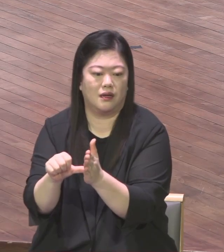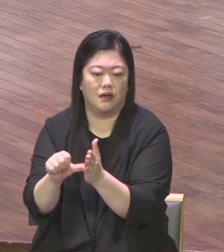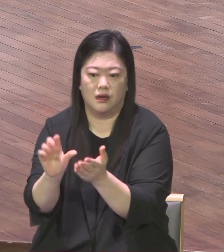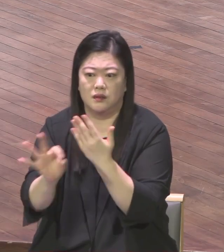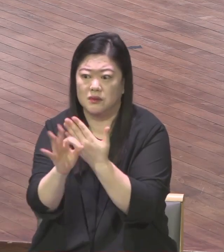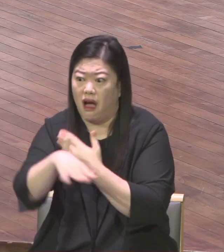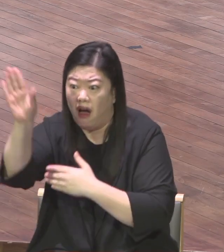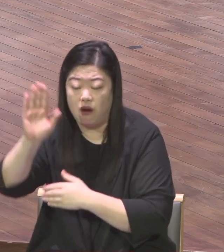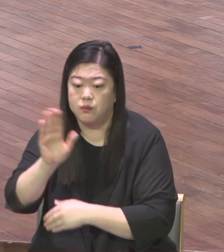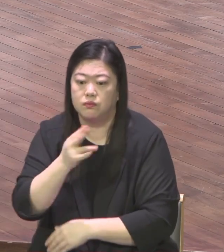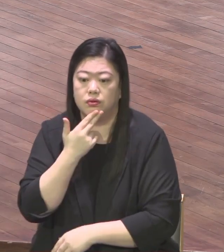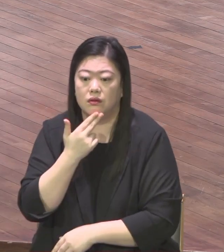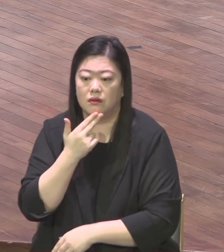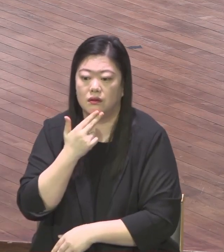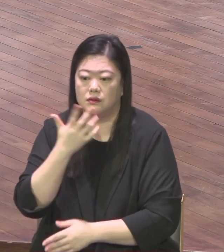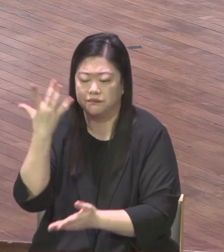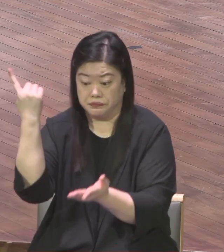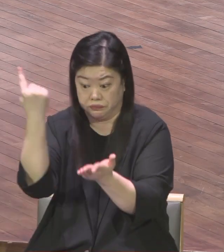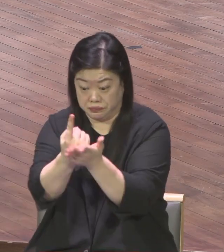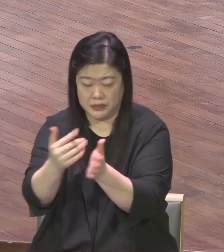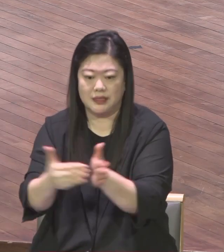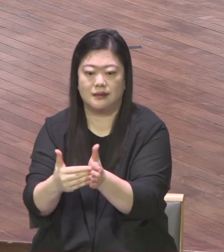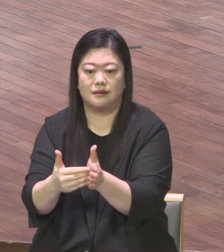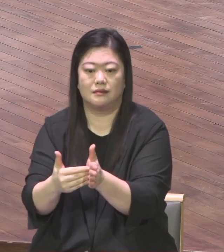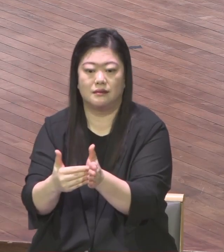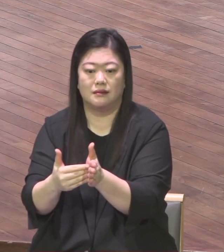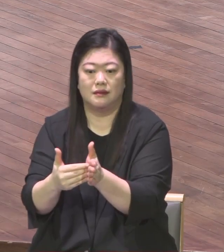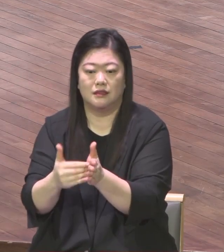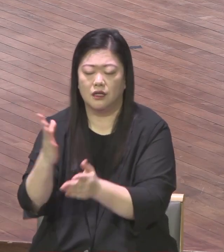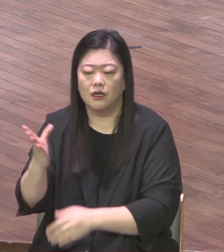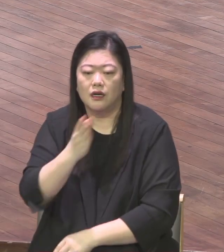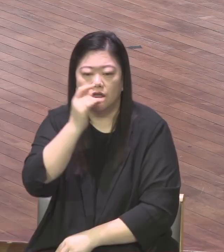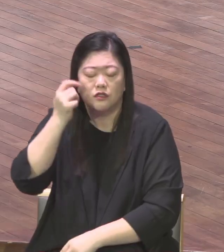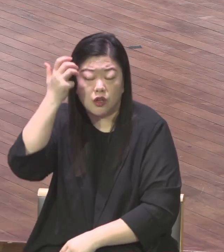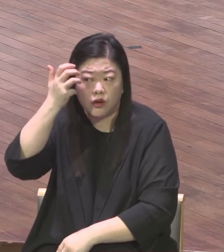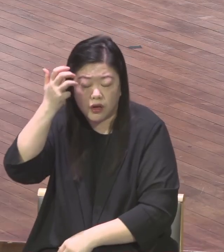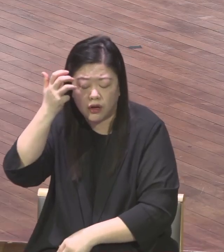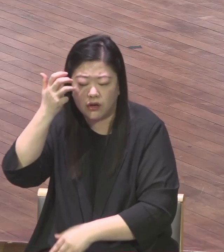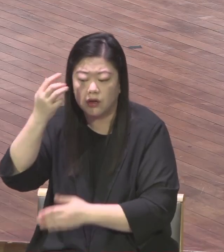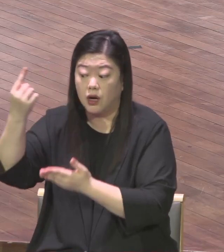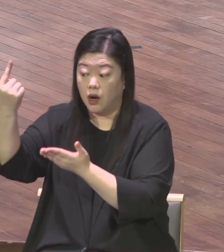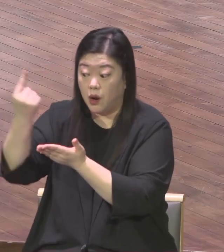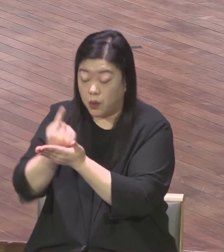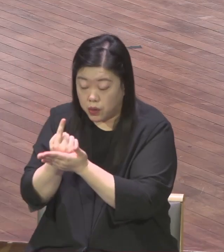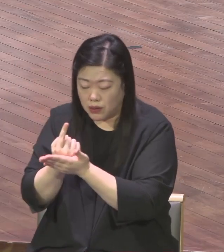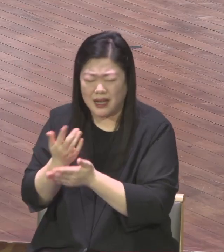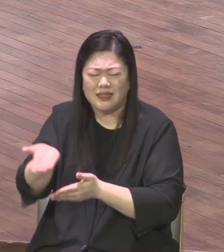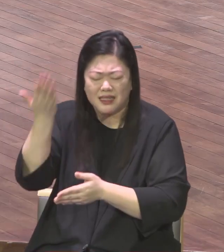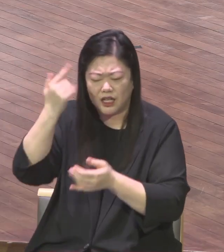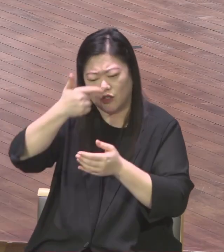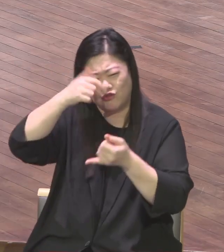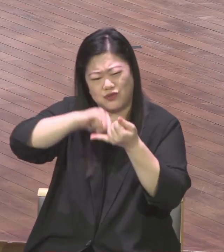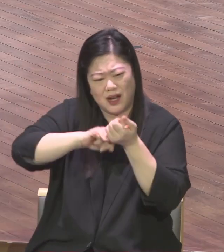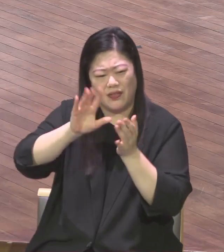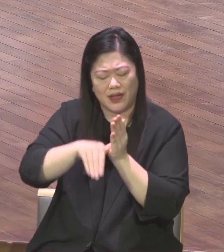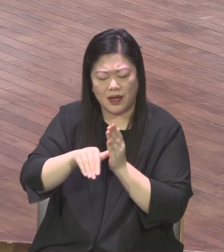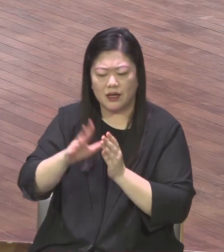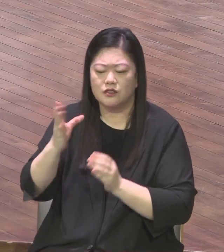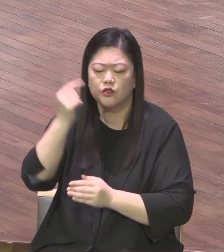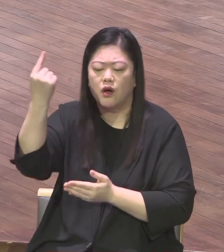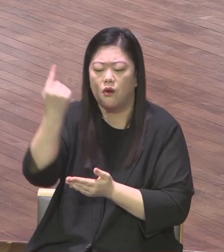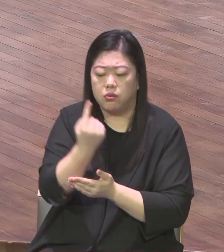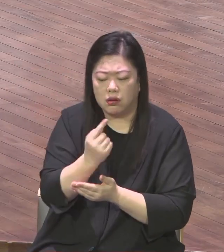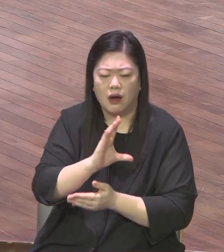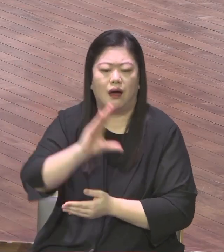예수님이 성찬하시고 나니까 그다음에 성령 이 시대가 오는데, 그전에는 오셨다가 갔다. 그래서 다윗이 제일 두려운